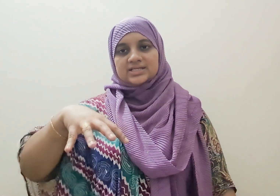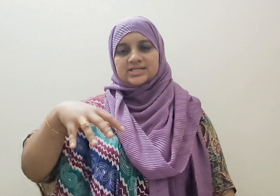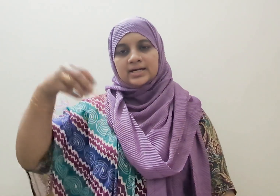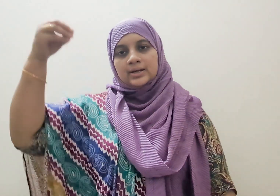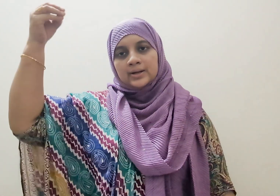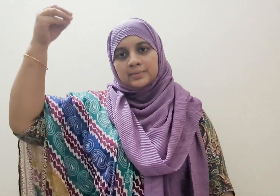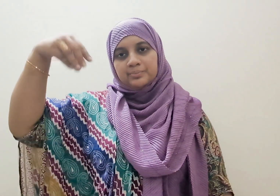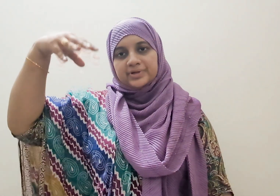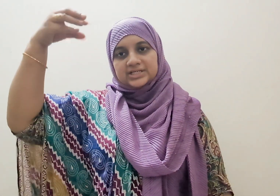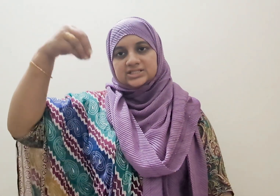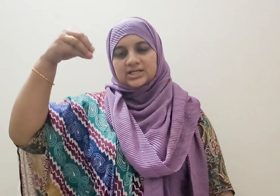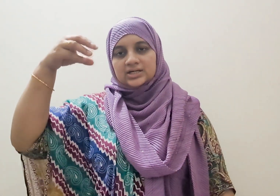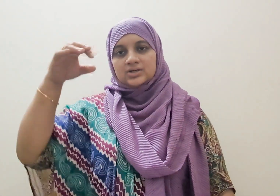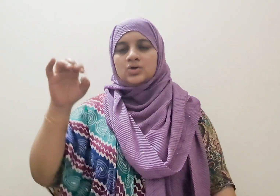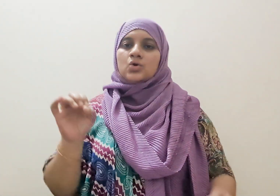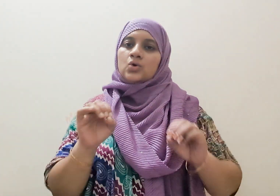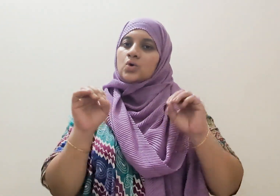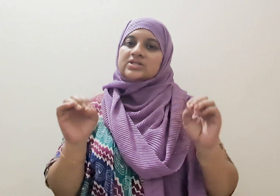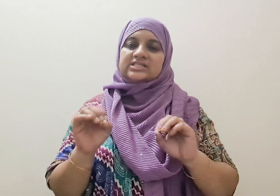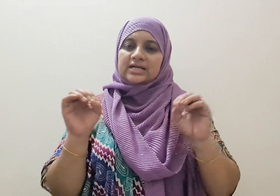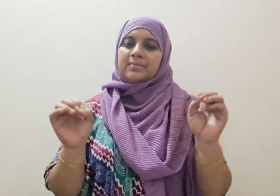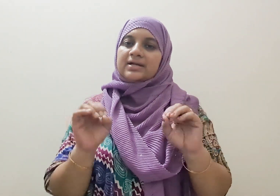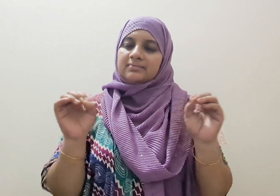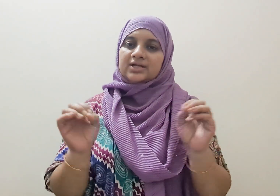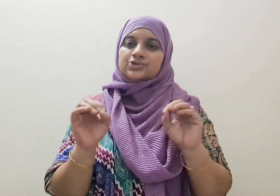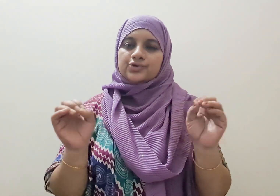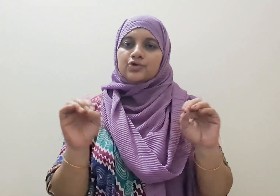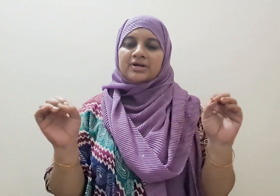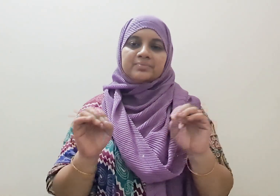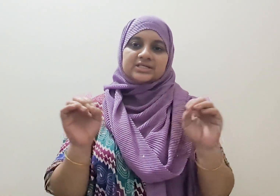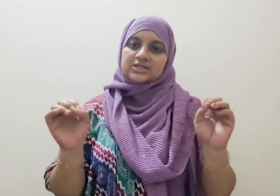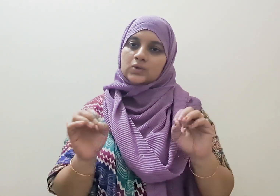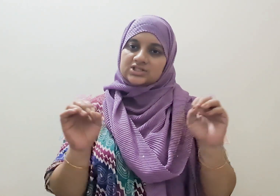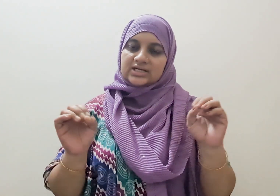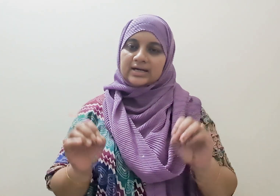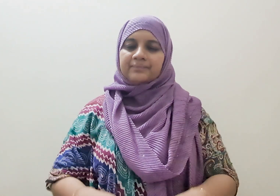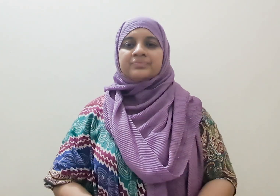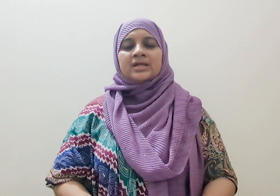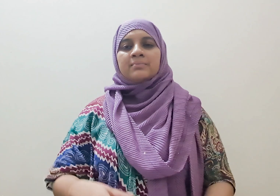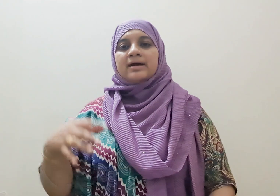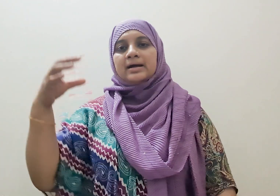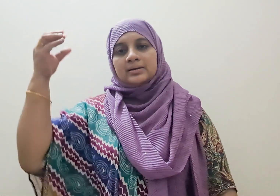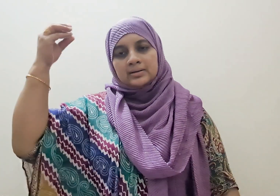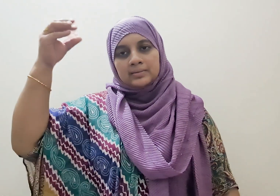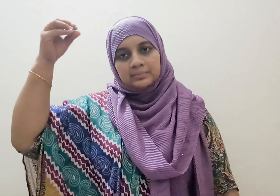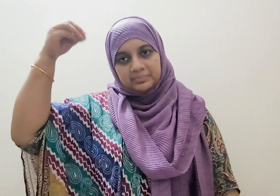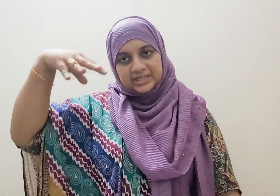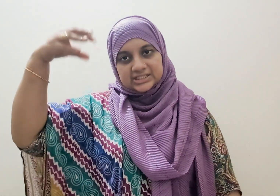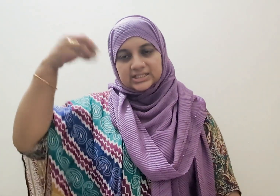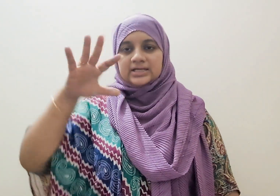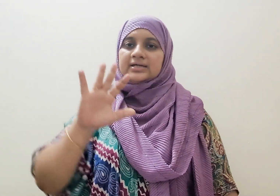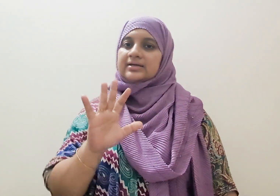বাংলাদেশে বৃষ্টি হচ্ছে না, মানে শূন্য, মানে বৃষ্টি হচ্ছে না বা বৃষ্টি